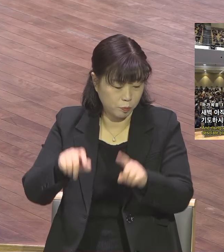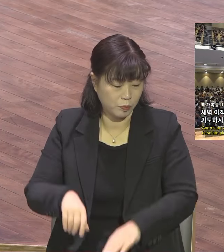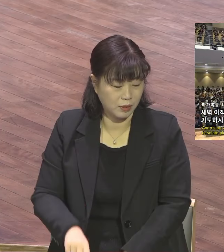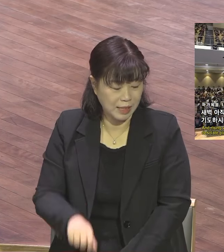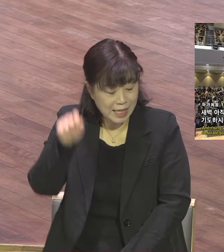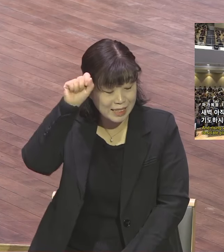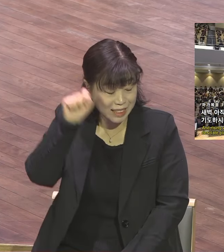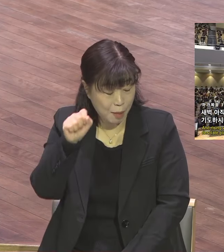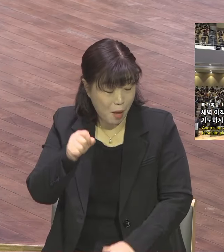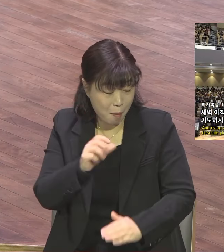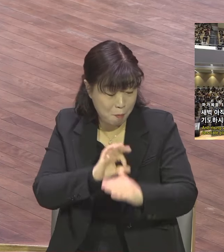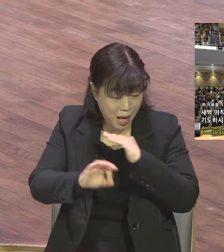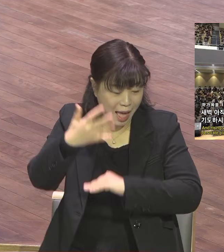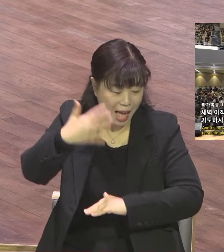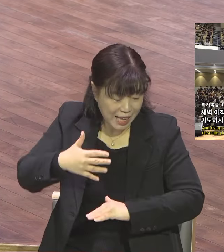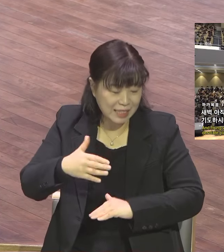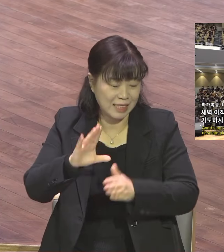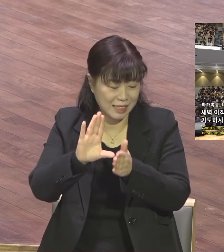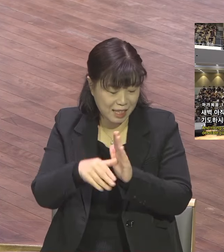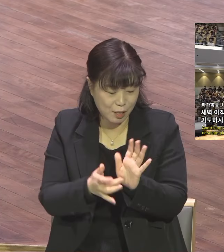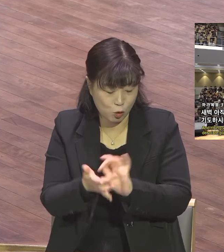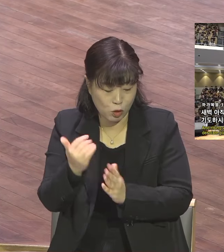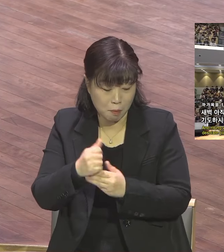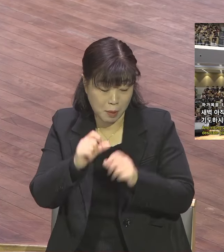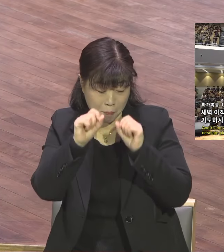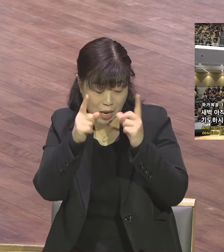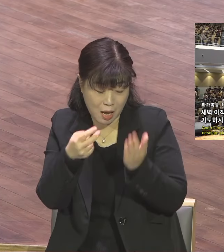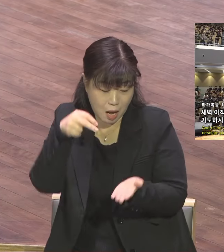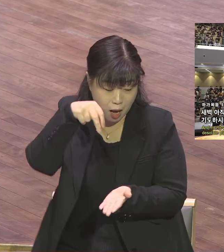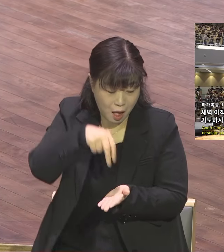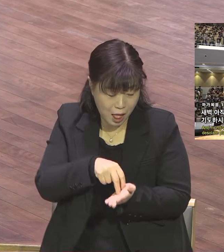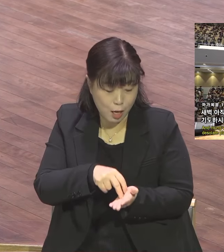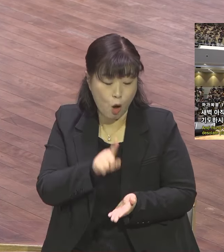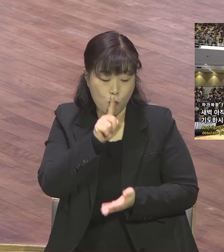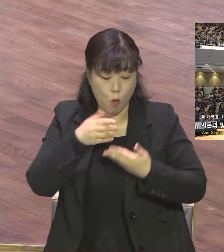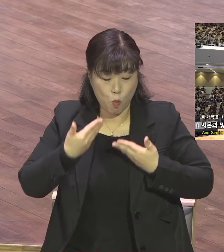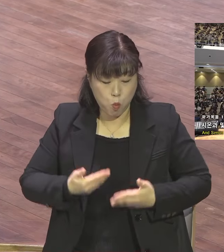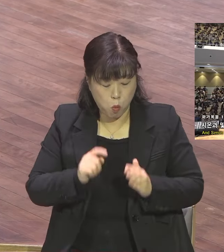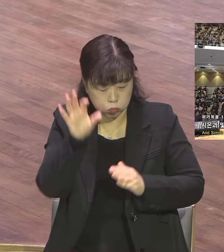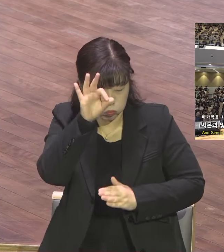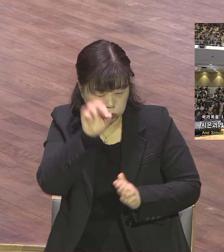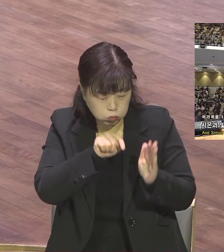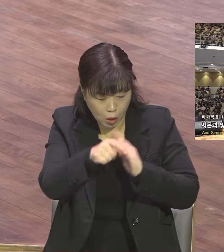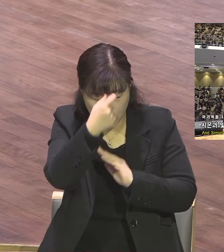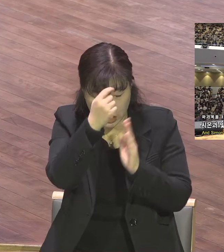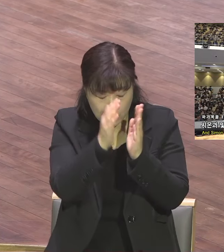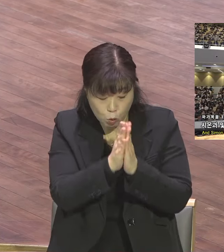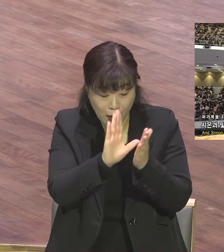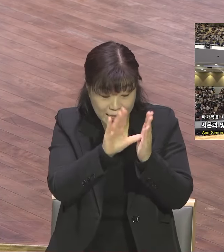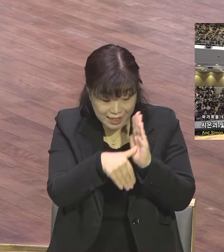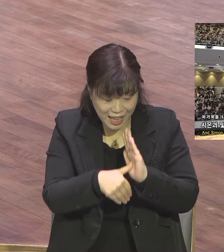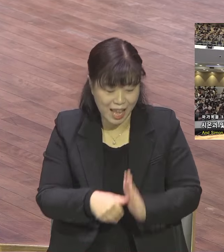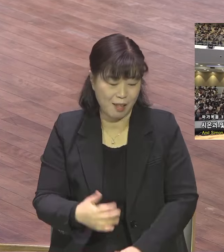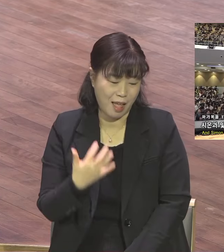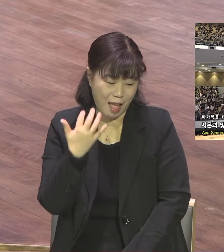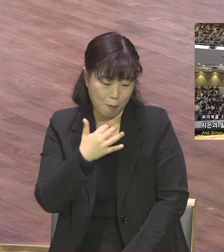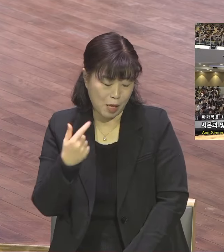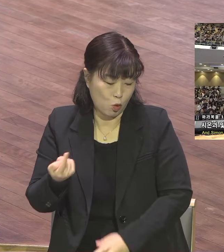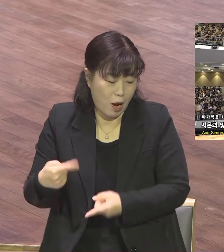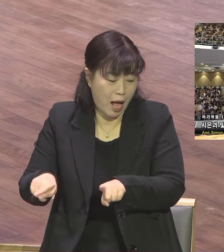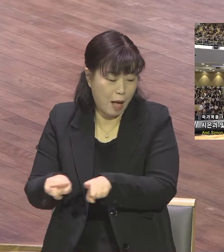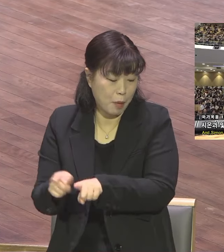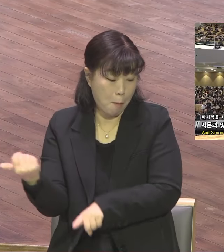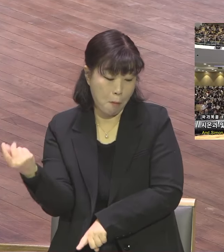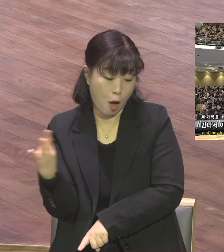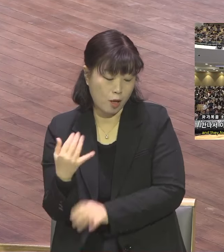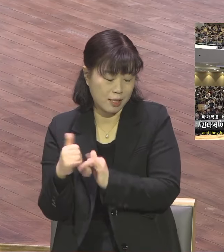아직도 밝기 전에 예수께서 일어나 나가 한적한 곳으로 가사 거기서 기도하시더니 시몬과 및 그와 함께 있는 자들이